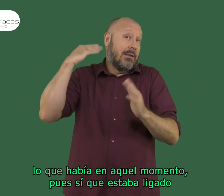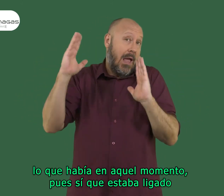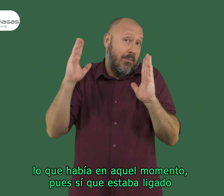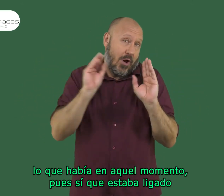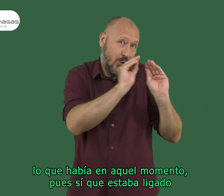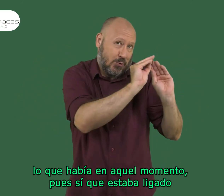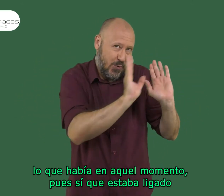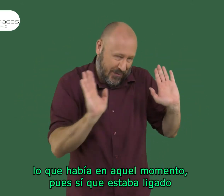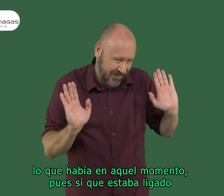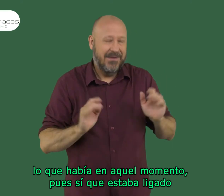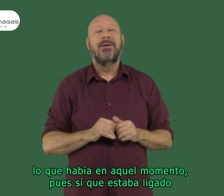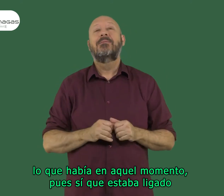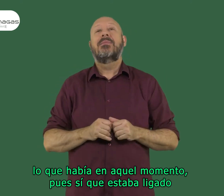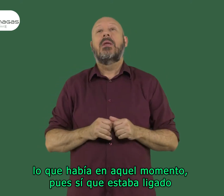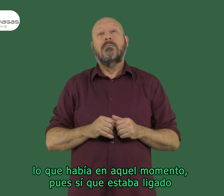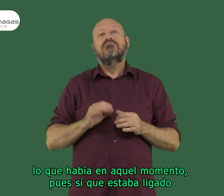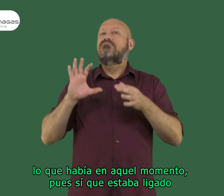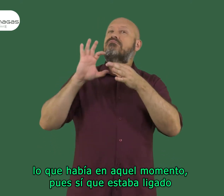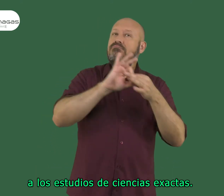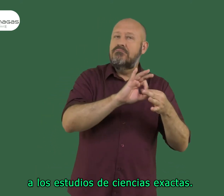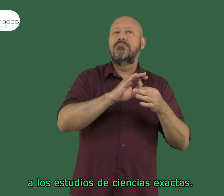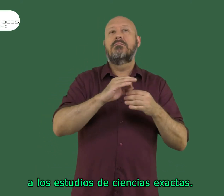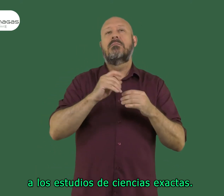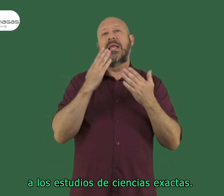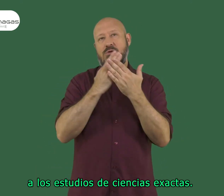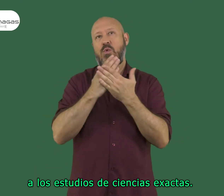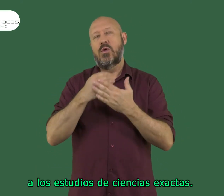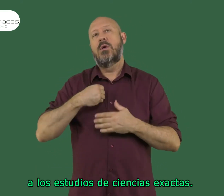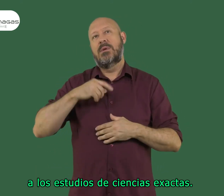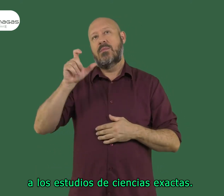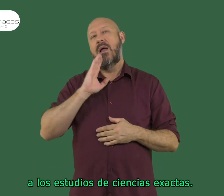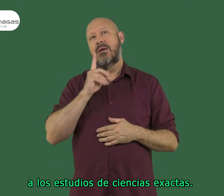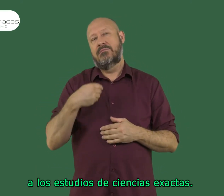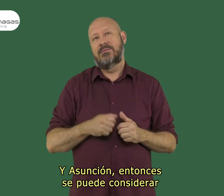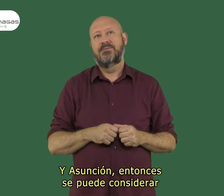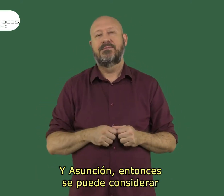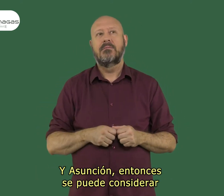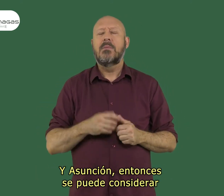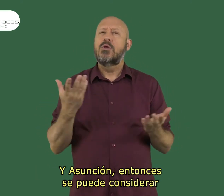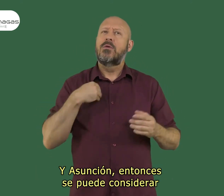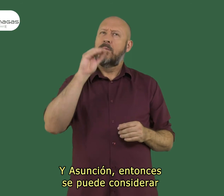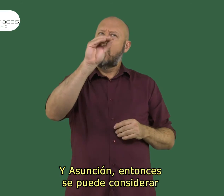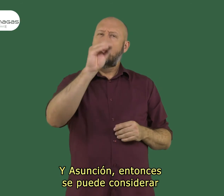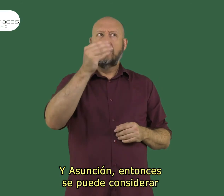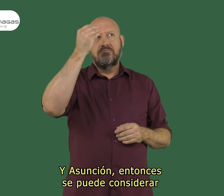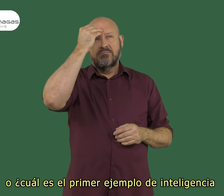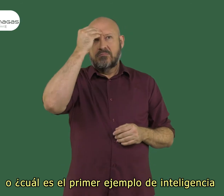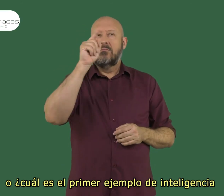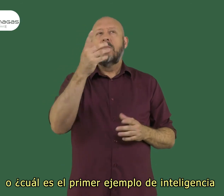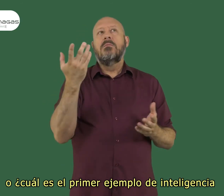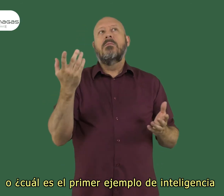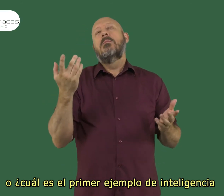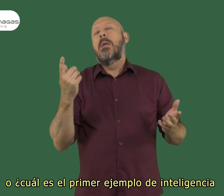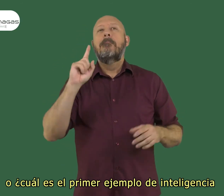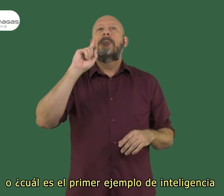en aquel momento, pues sí que estaba ligado a los estudios de ciencias exactas. Y Asunción, entonces ¿se puede considerar o